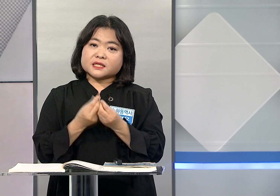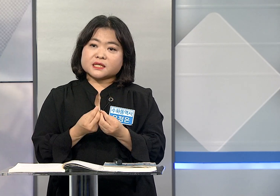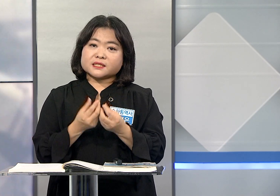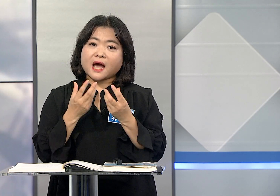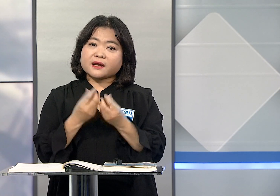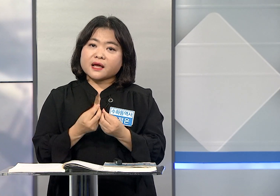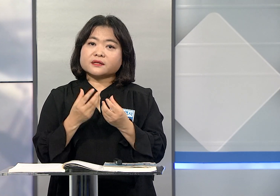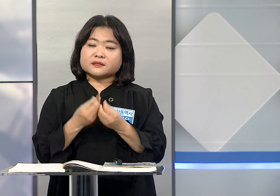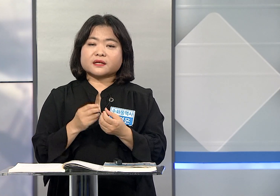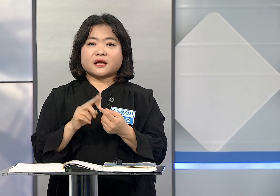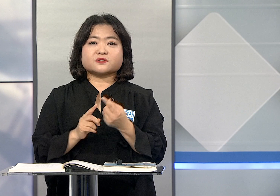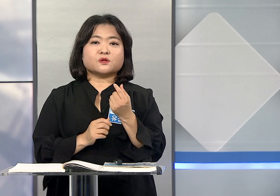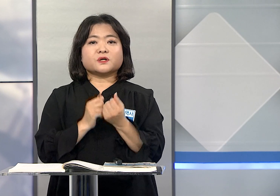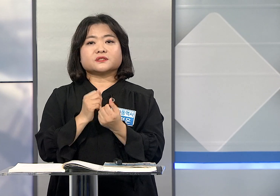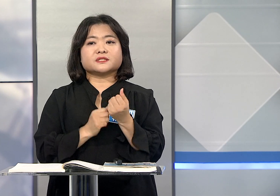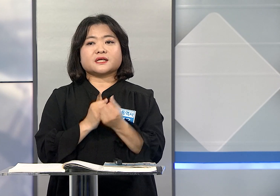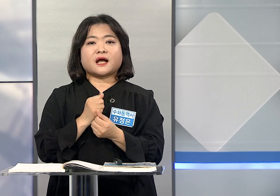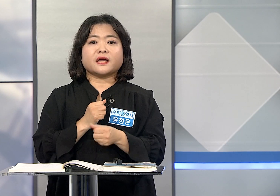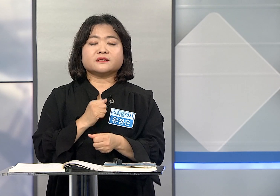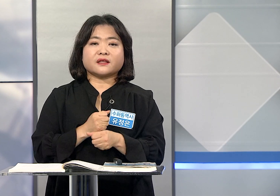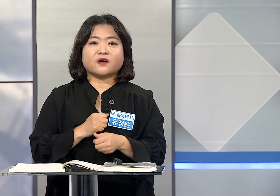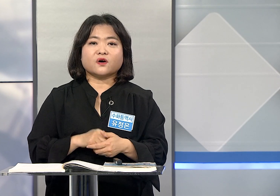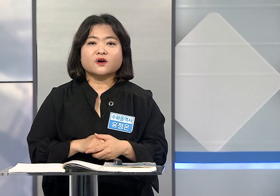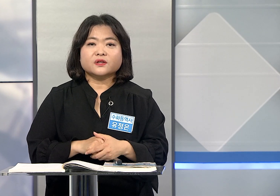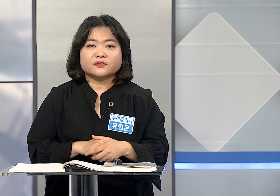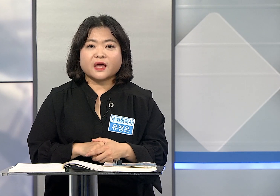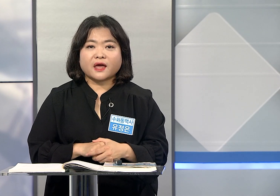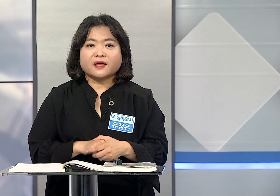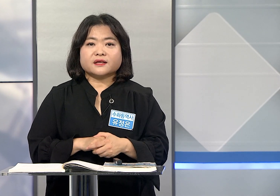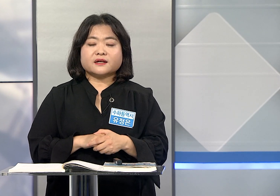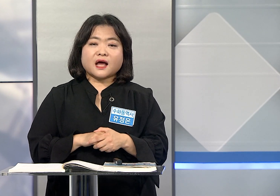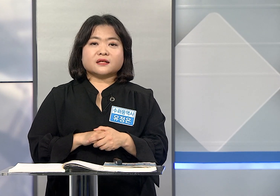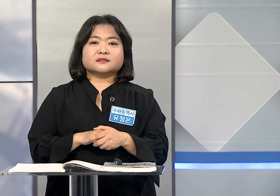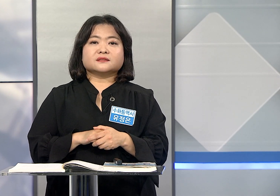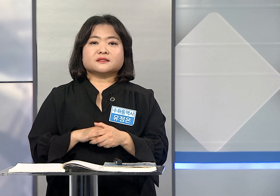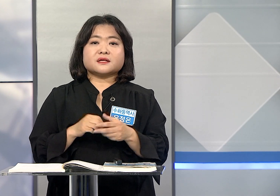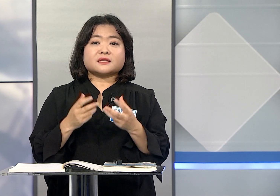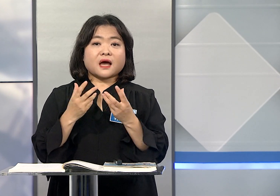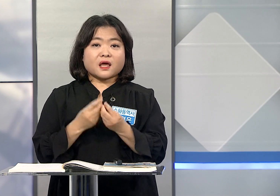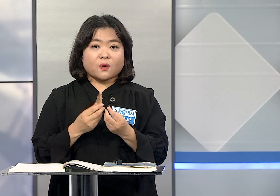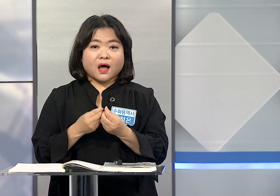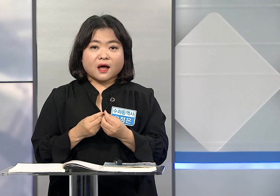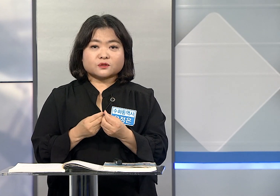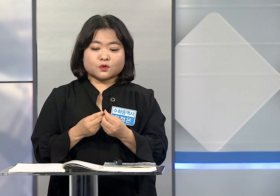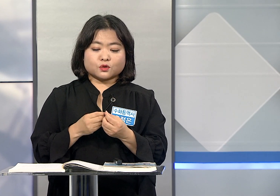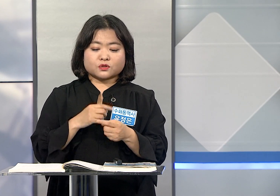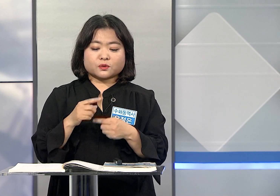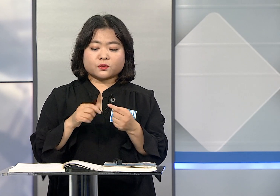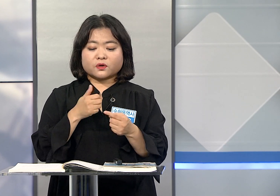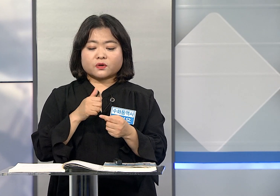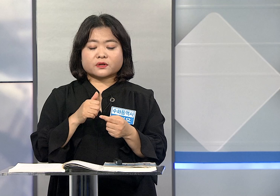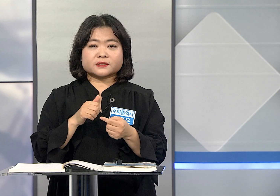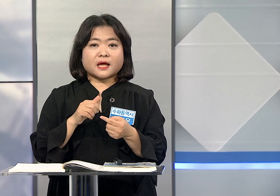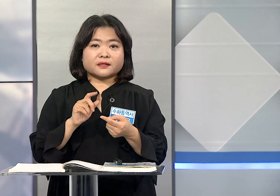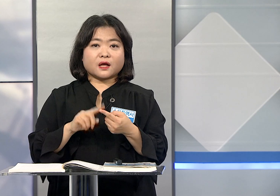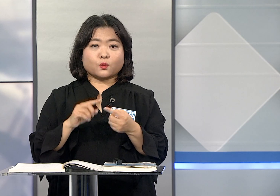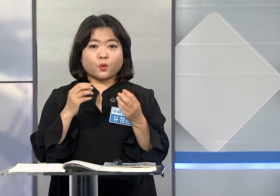예시 사례들에 대한 설명들을 제가 했는데요. 네, 이러한 사례와 또 수화통역사에 대한